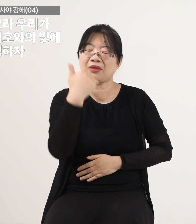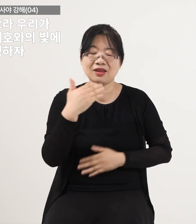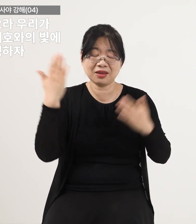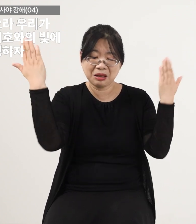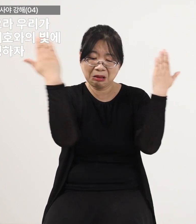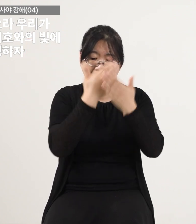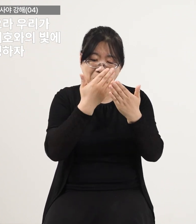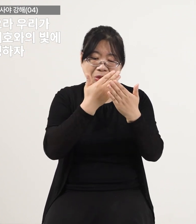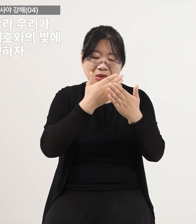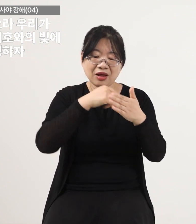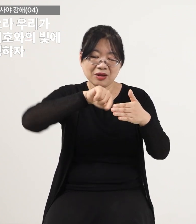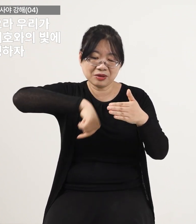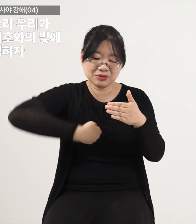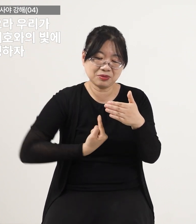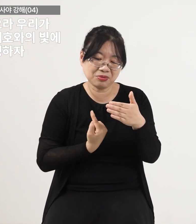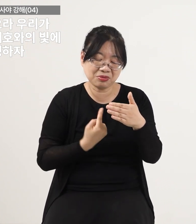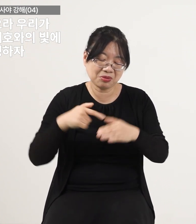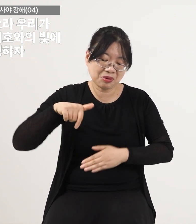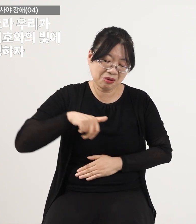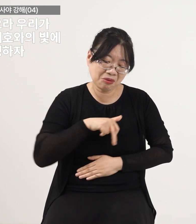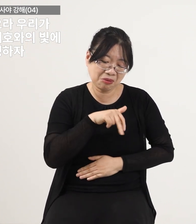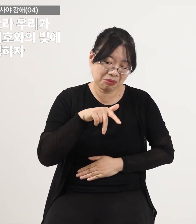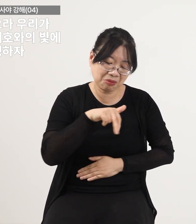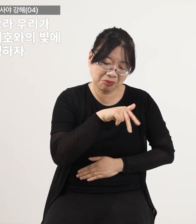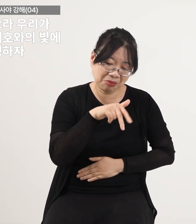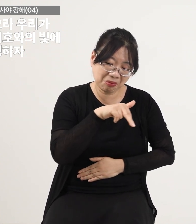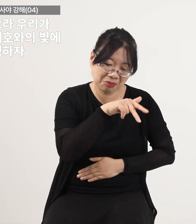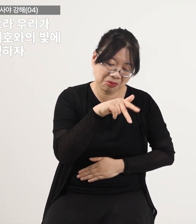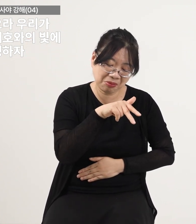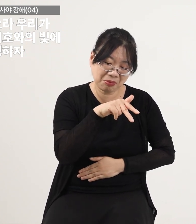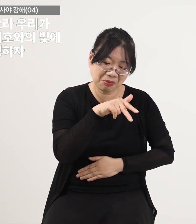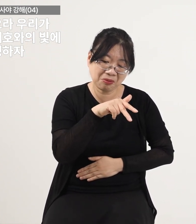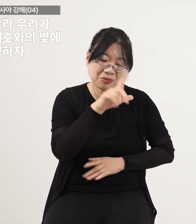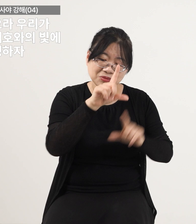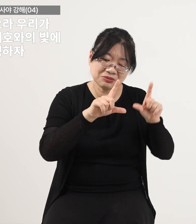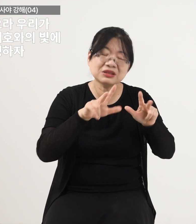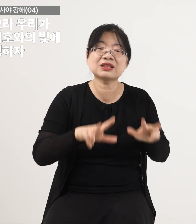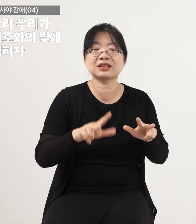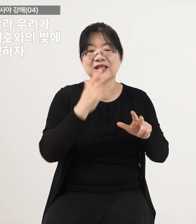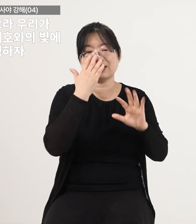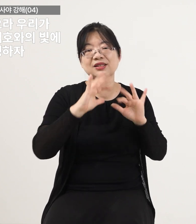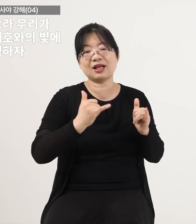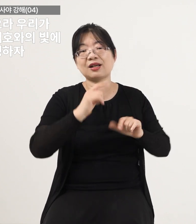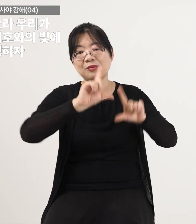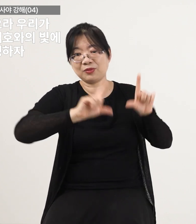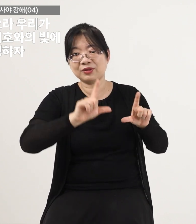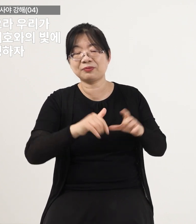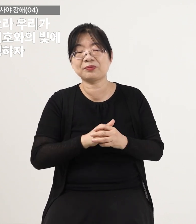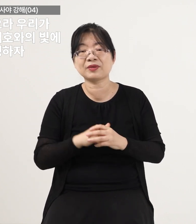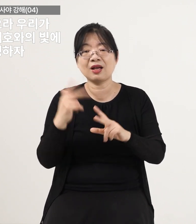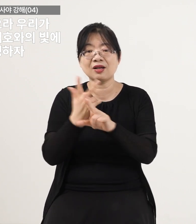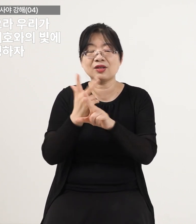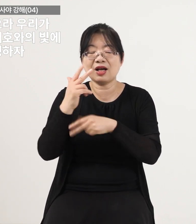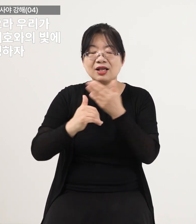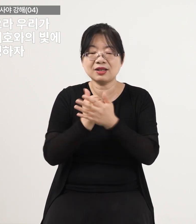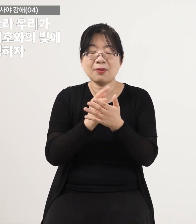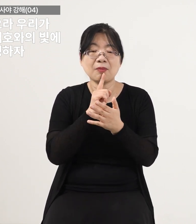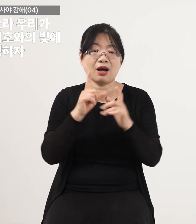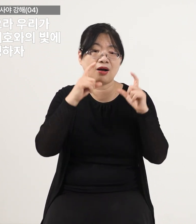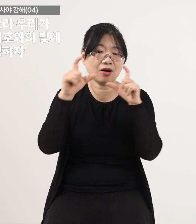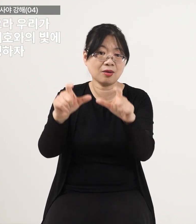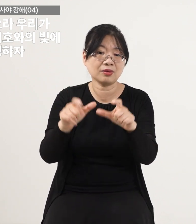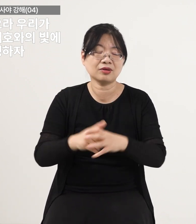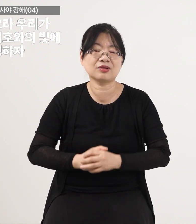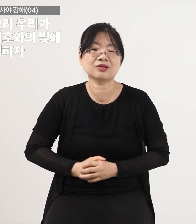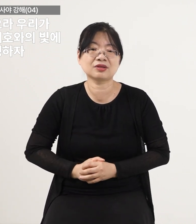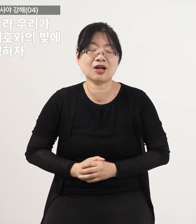속을 스스로 자처하여 걷고 있는 상태를 얘기합니다. 매주 하나님의 말씀이